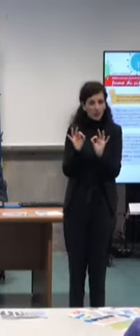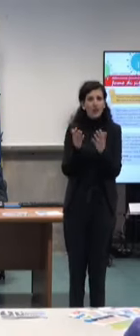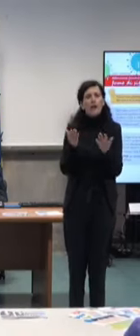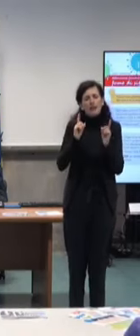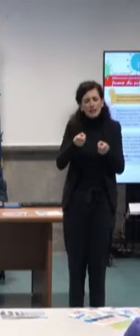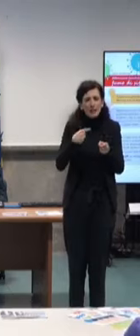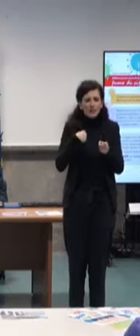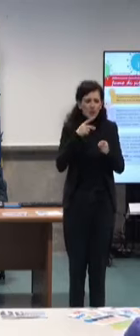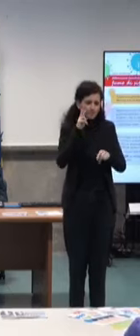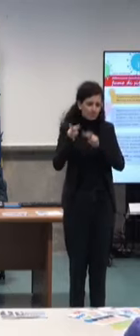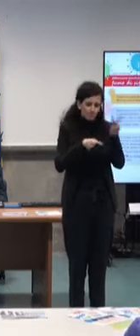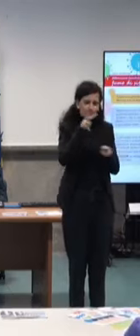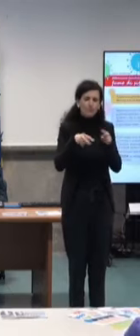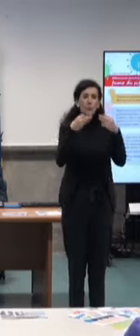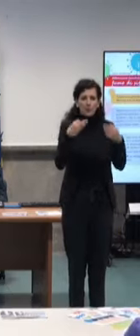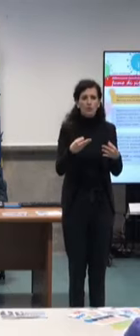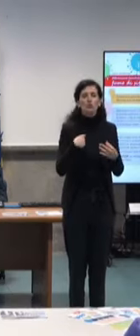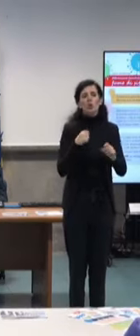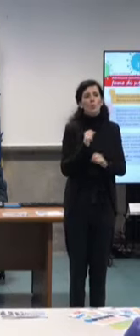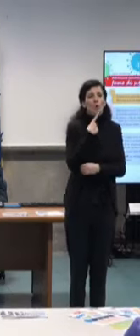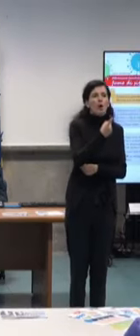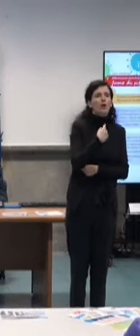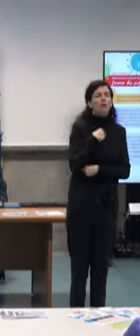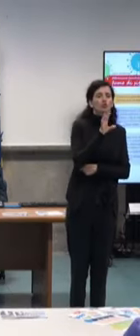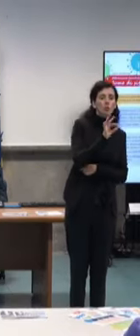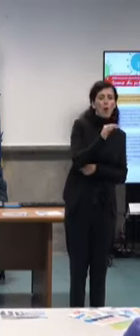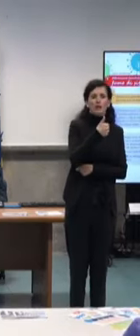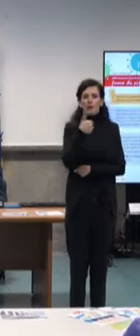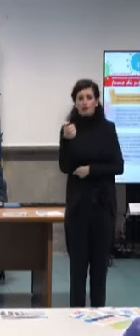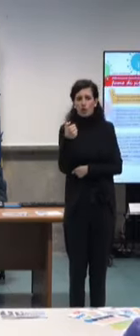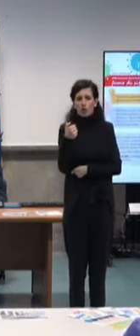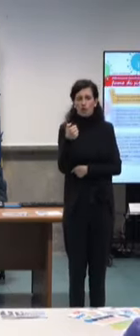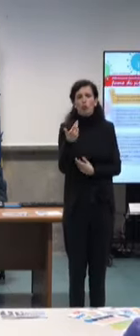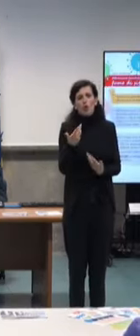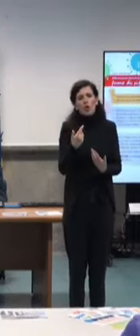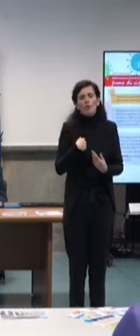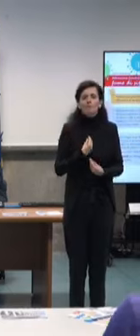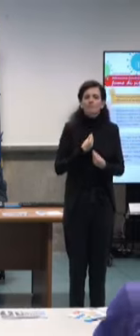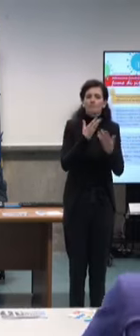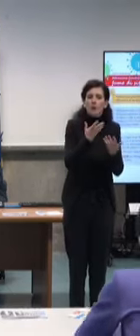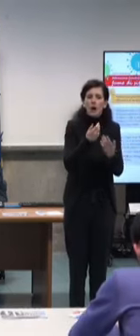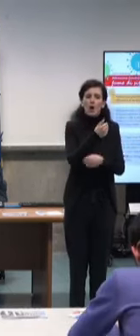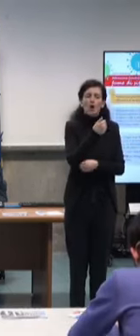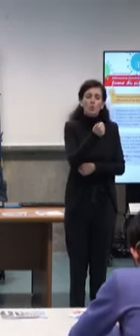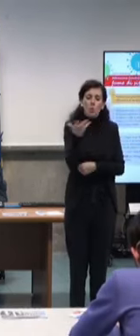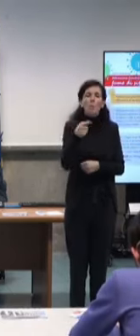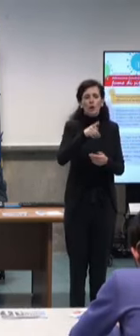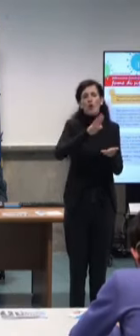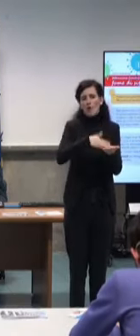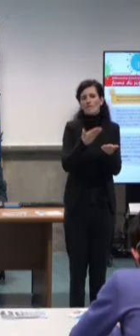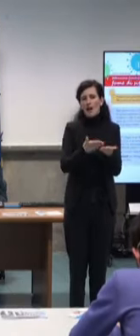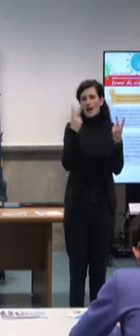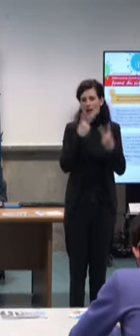nel momento in cui presentiamo dato non posso dire 50 o 100 dobbiamo dire un numero che sia credibile che sia valido certamente